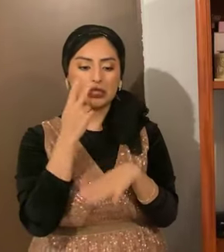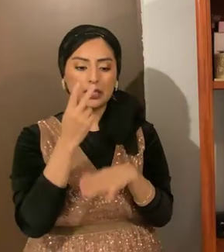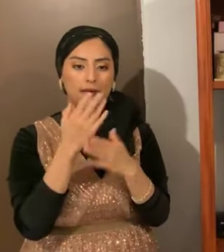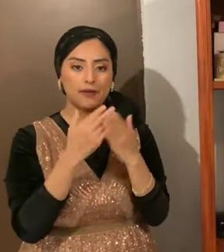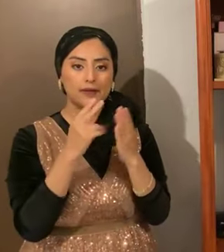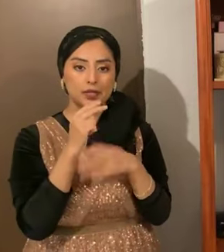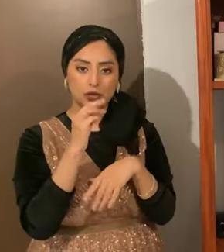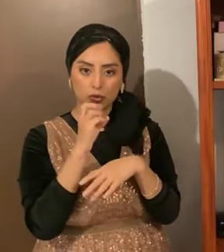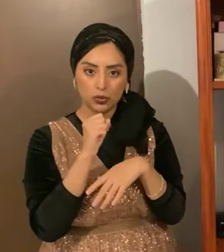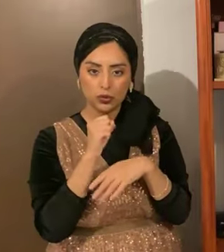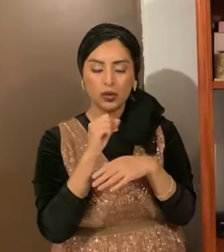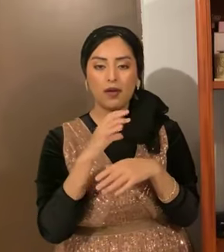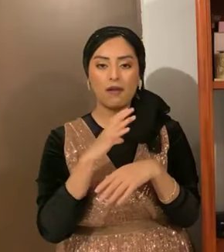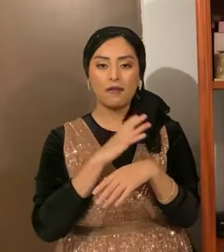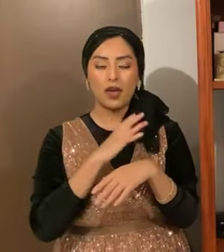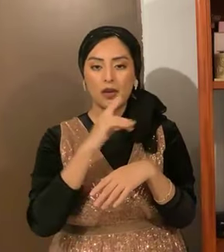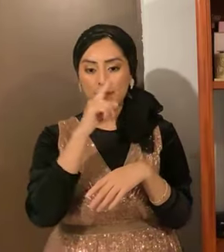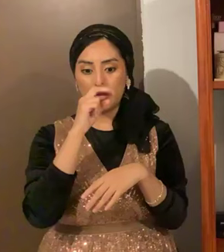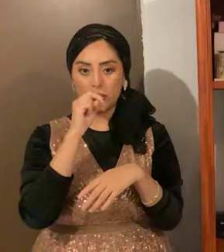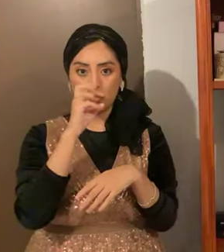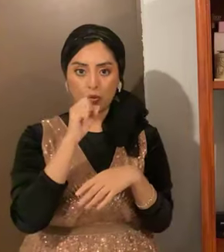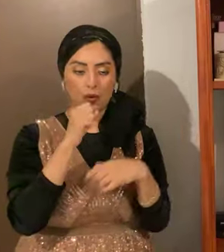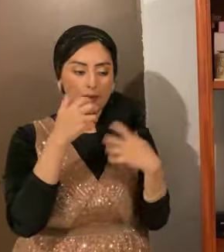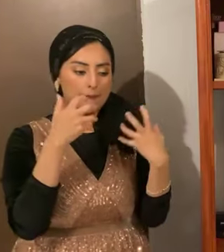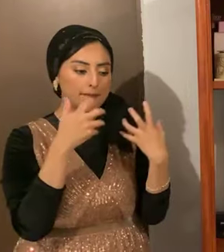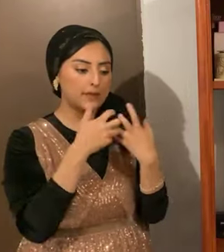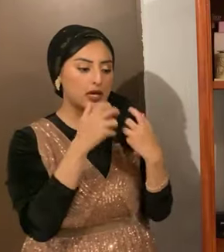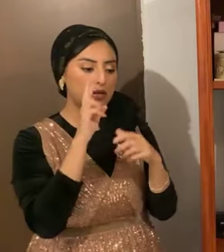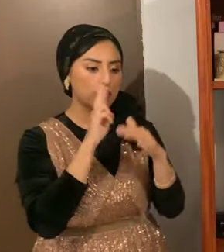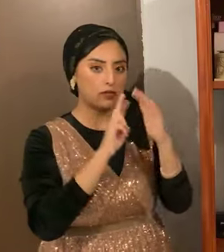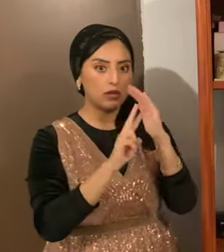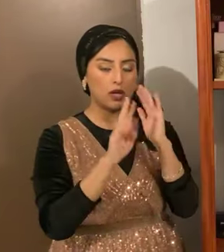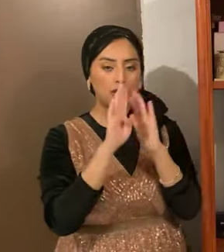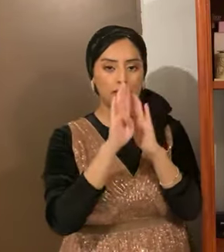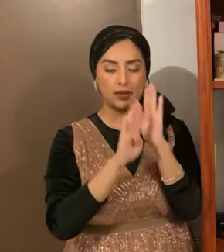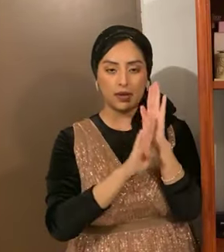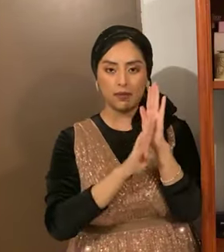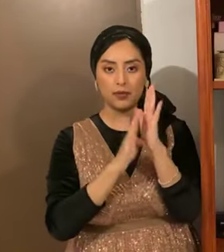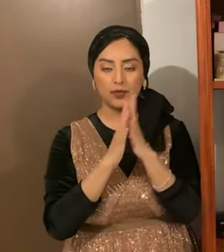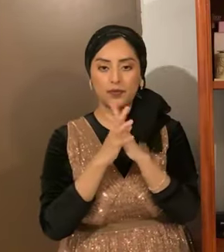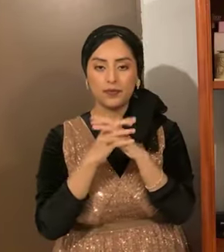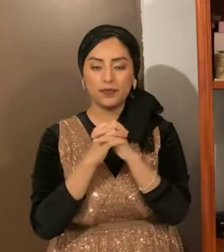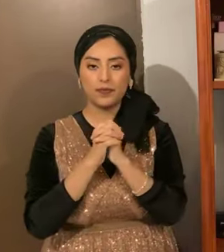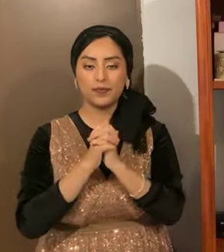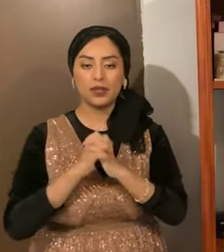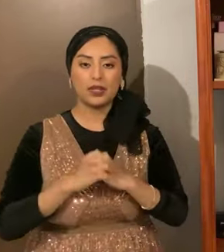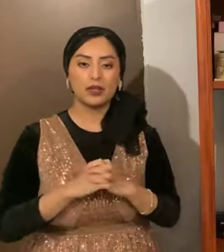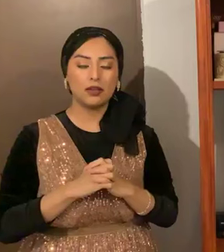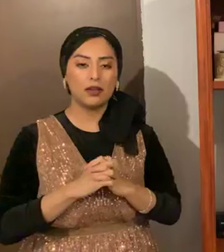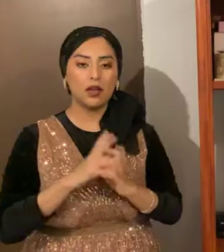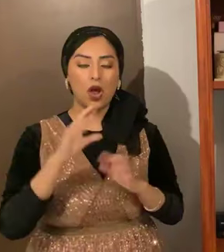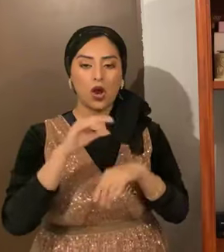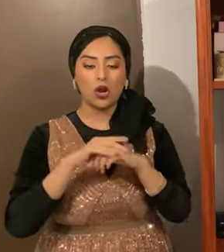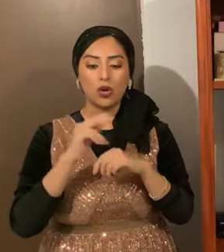noticias. Se puede porque son noticias proféticas. Entonces, eso es América del